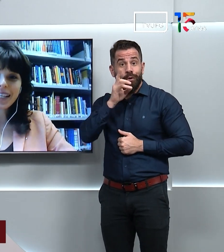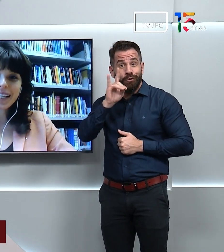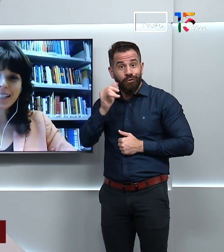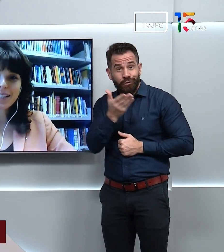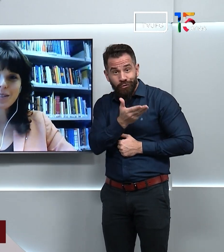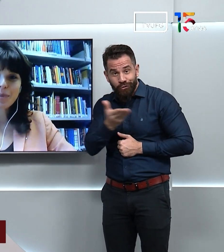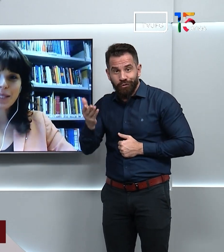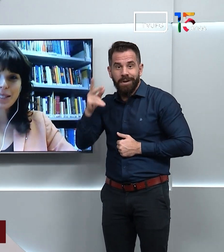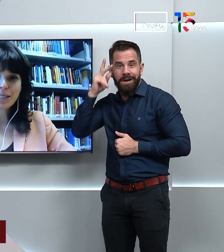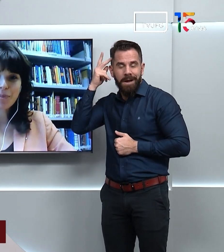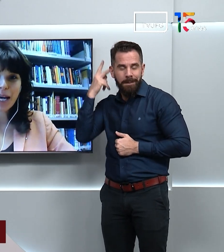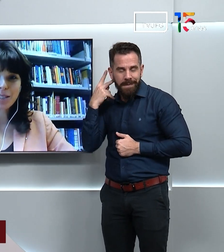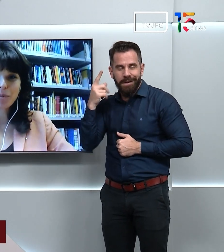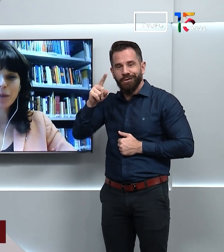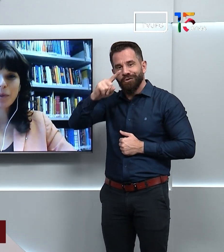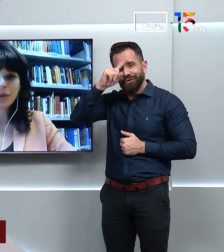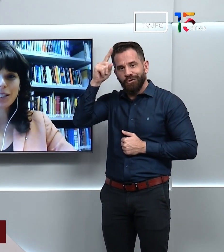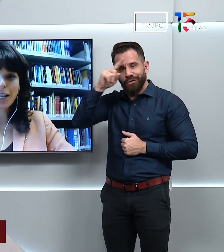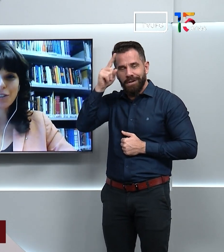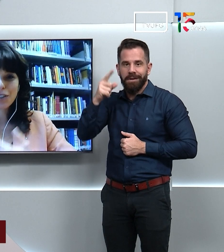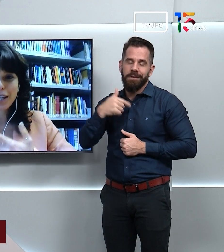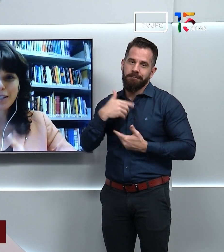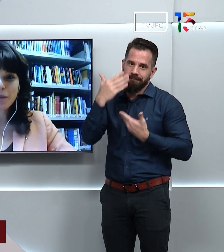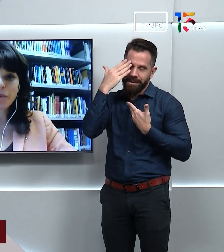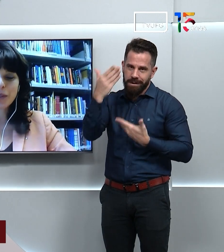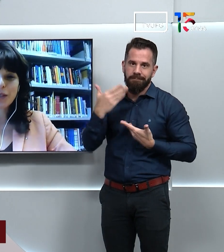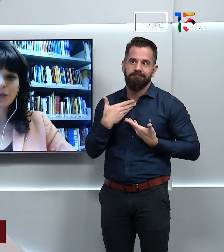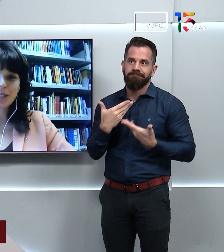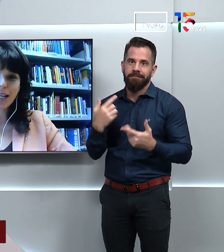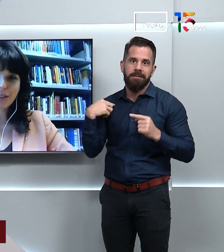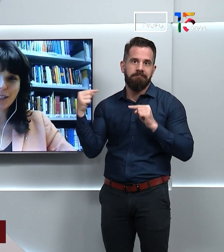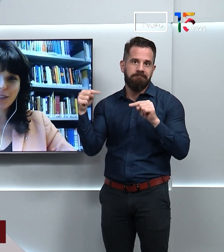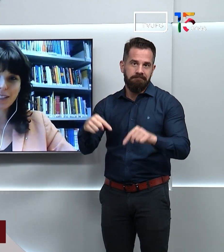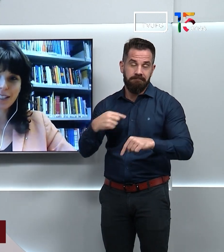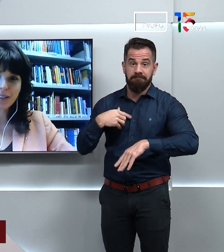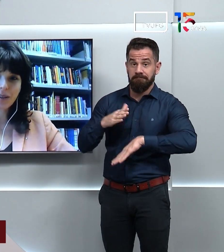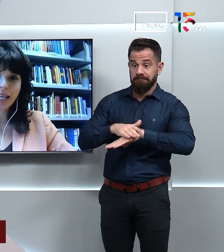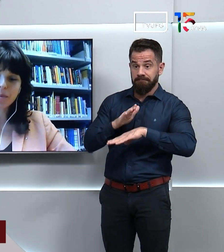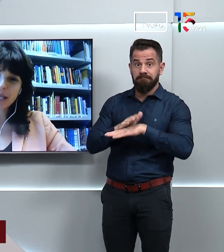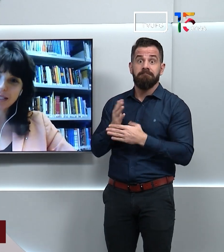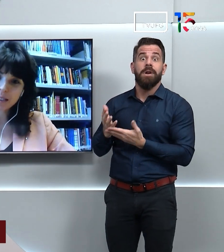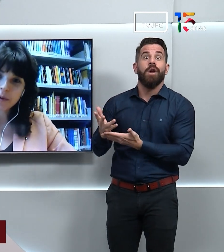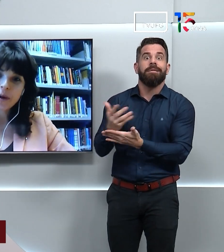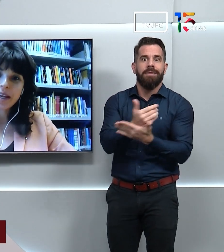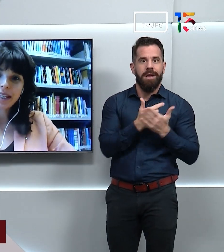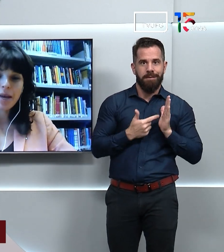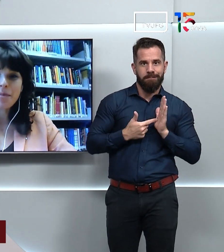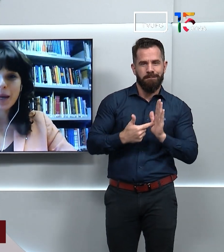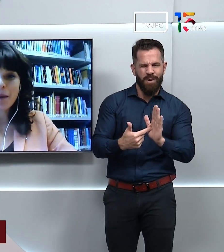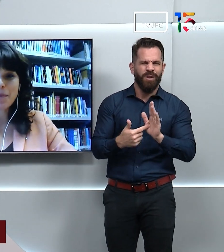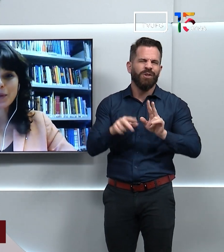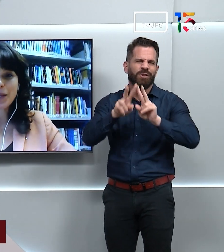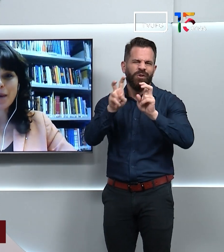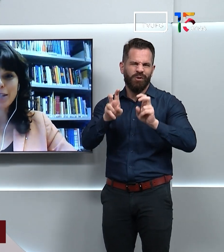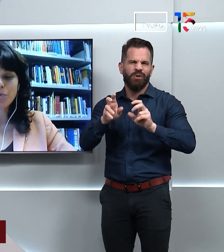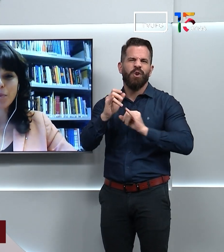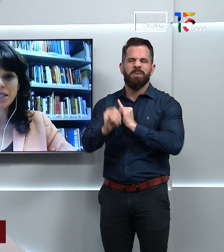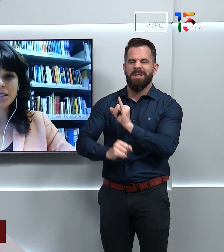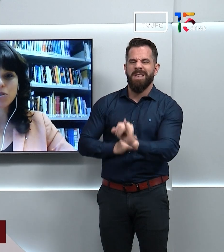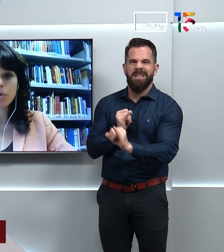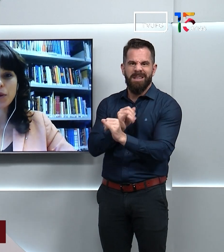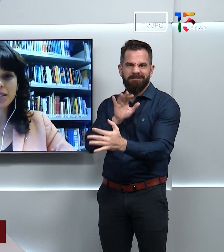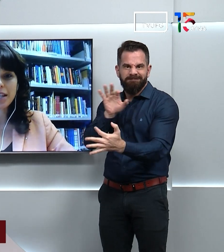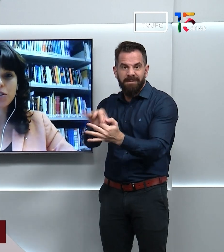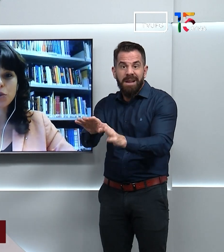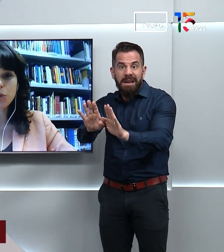Eu que agradeço por esse espaço, pela oportunidade de trazer um pouquinho dos dados da TIC Kids Online Brasil, né, para o debate, uma